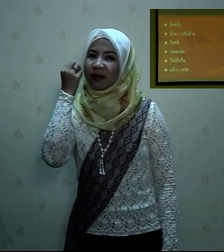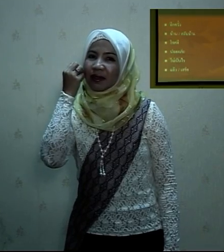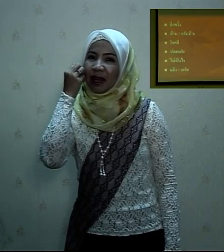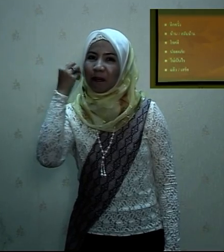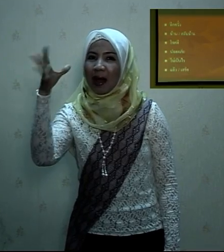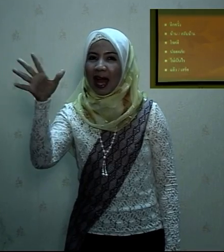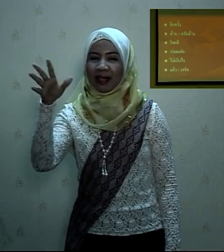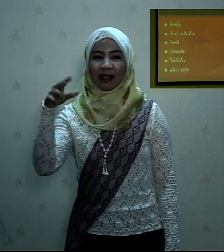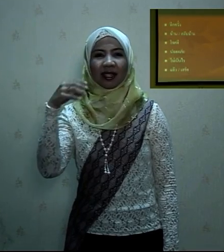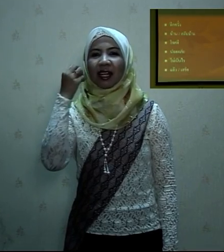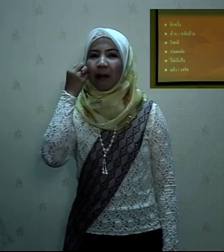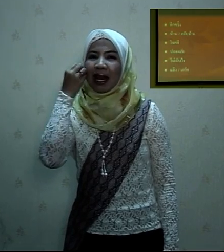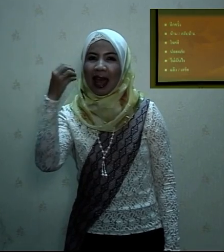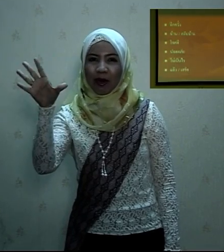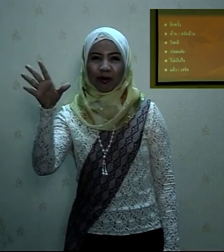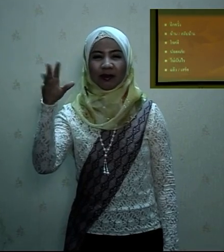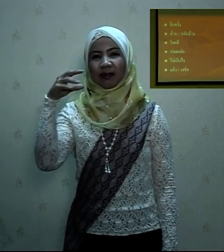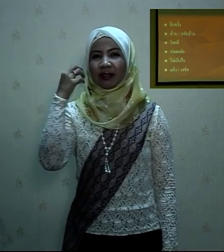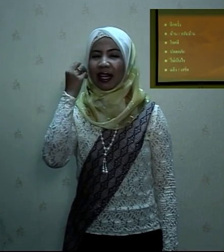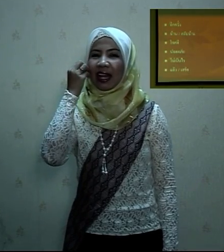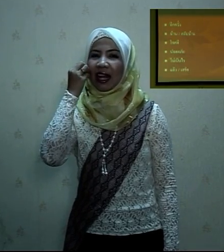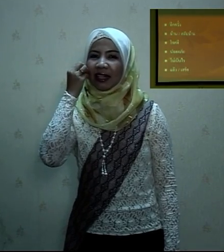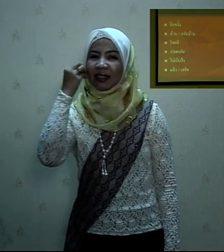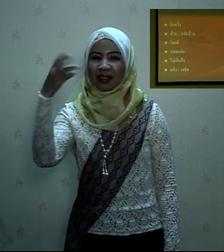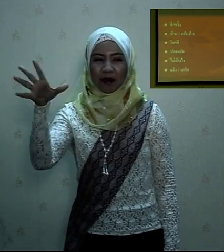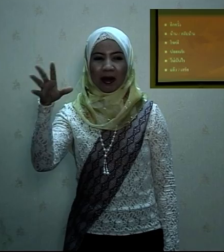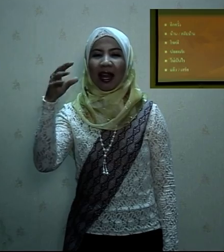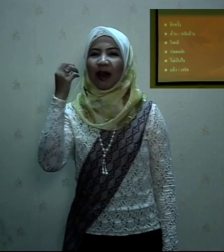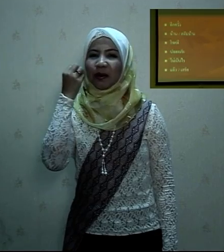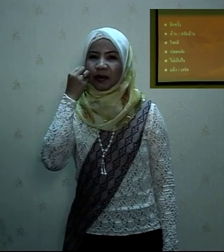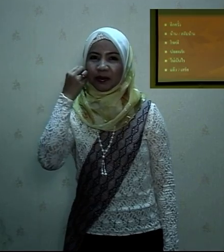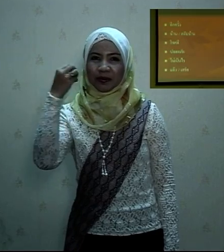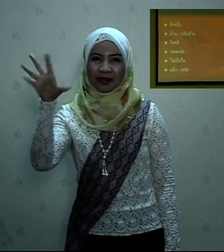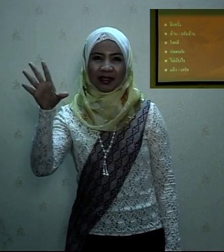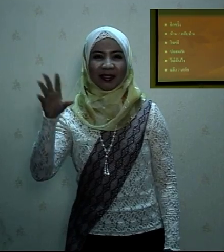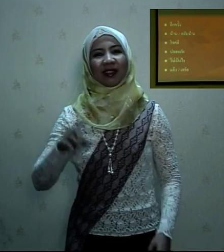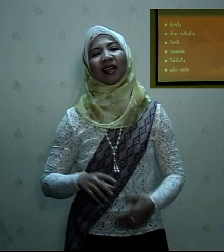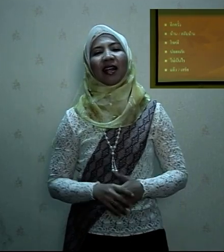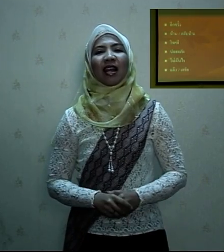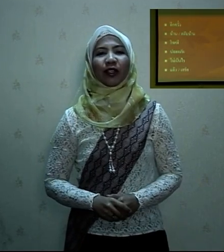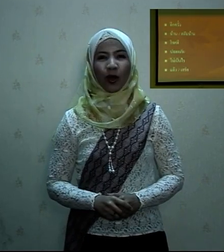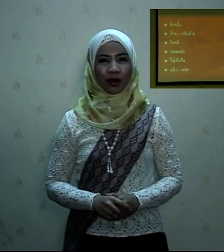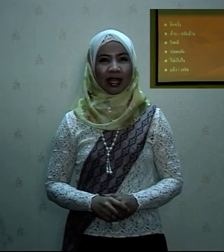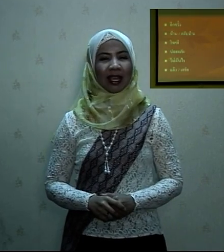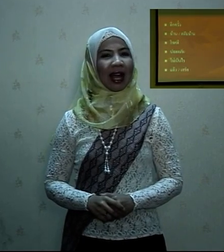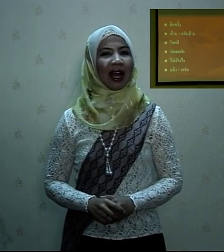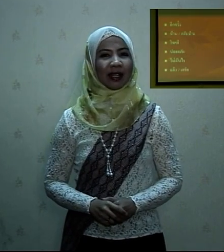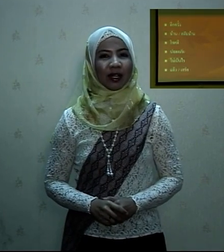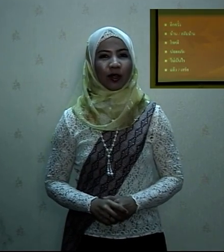กลับบ้านก็คือกลับบ้านแล้วอย่างเงี้ยนะคะกลับบ้านแล้วโชคดีค่ะโชคดี